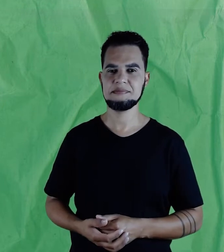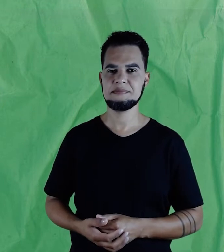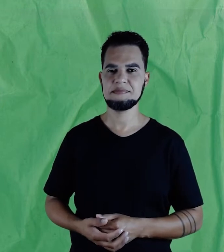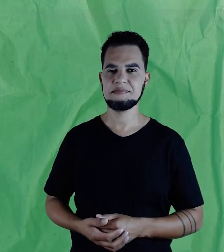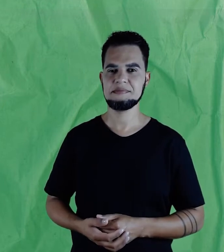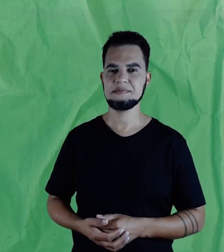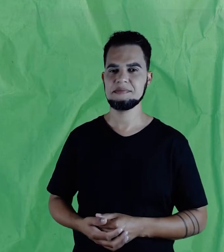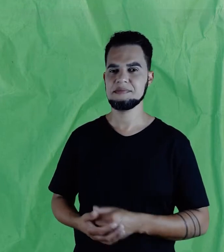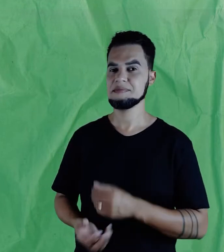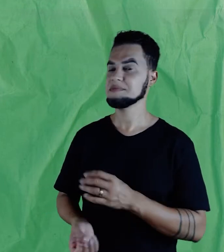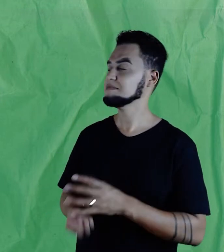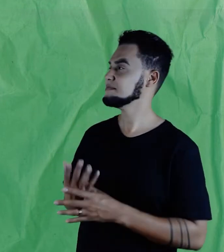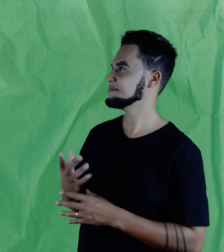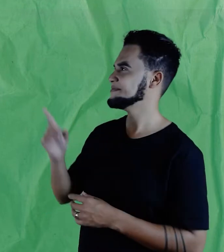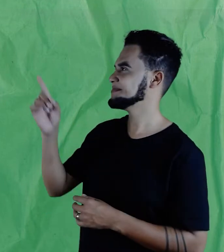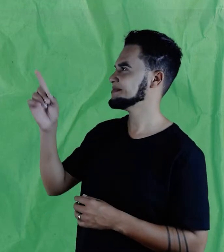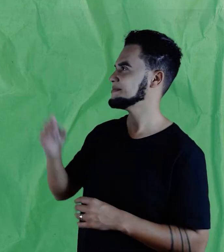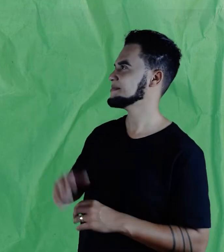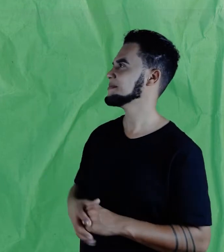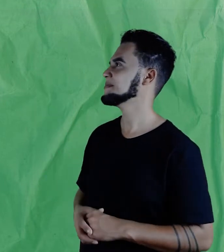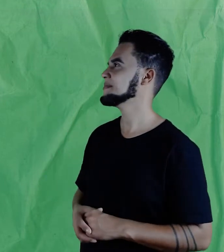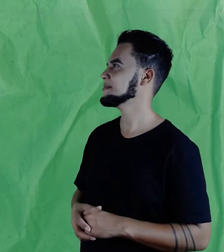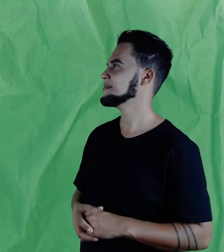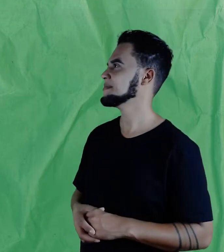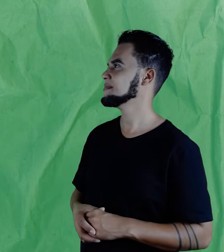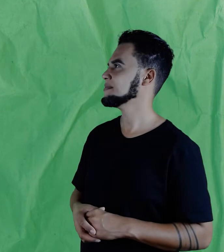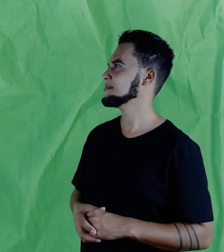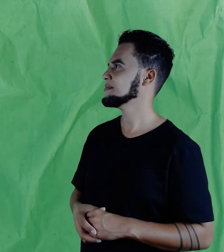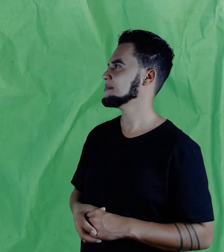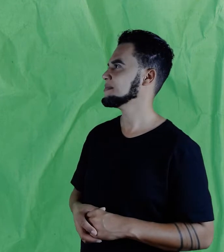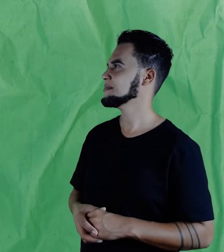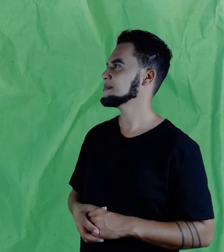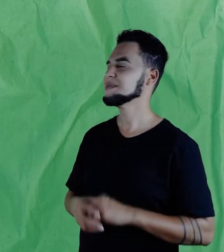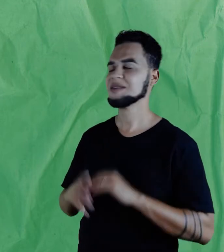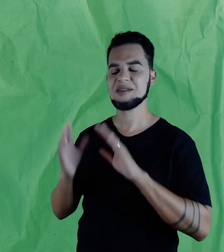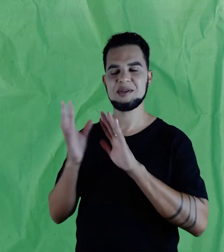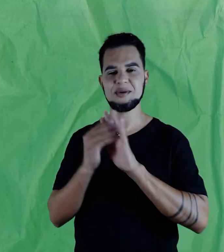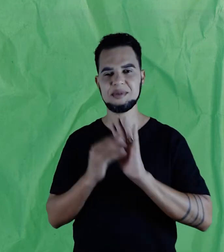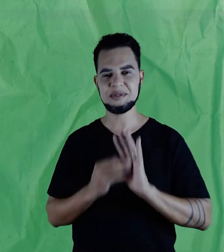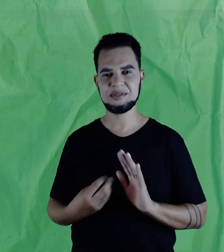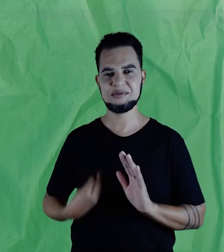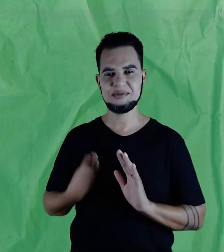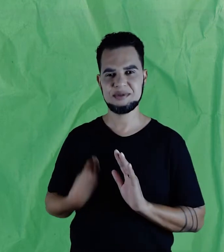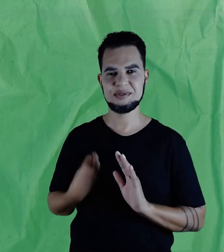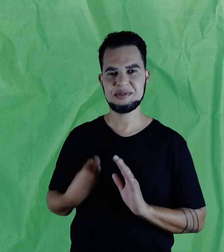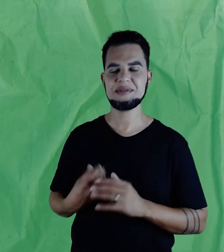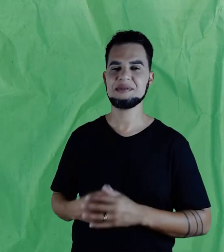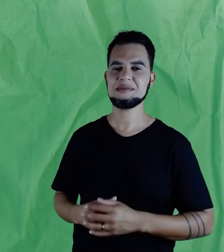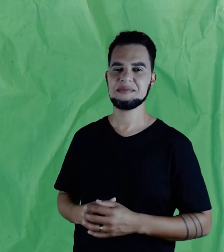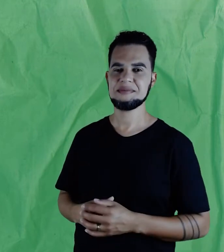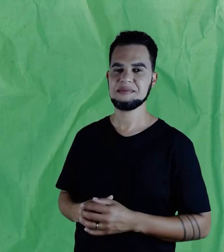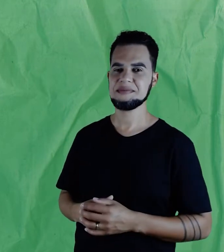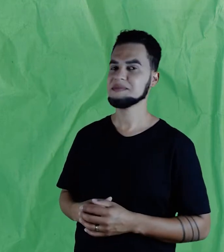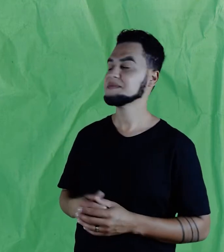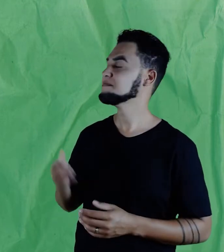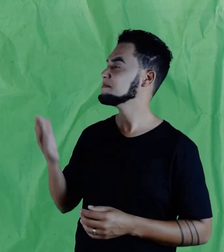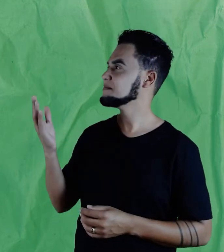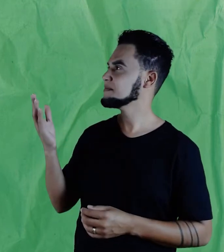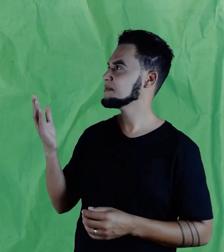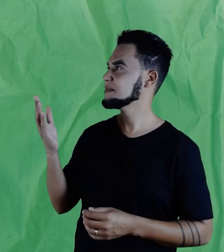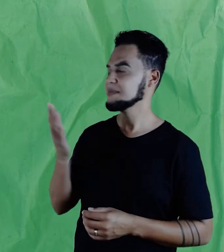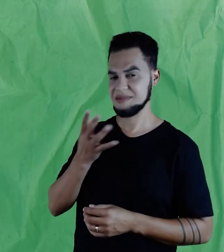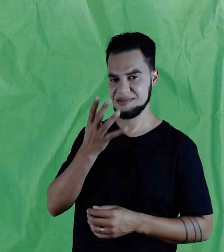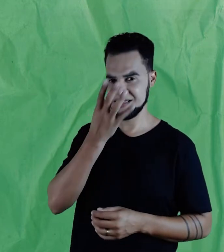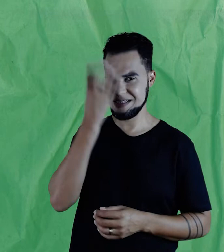Vou criar aqui um sign up, com um componente aqui funcional, e, esqueci do